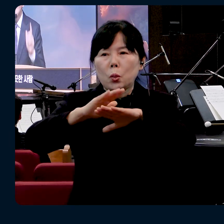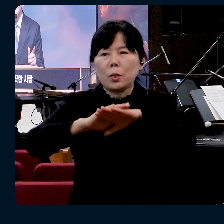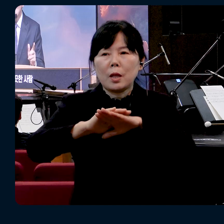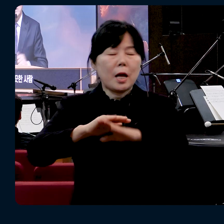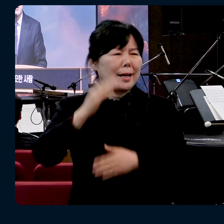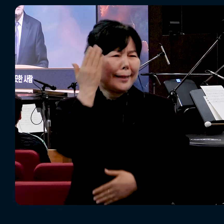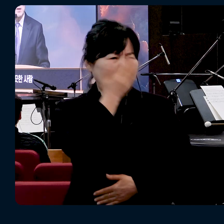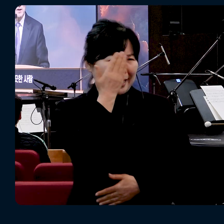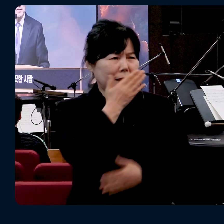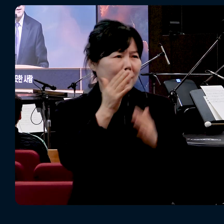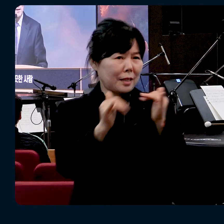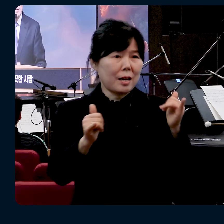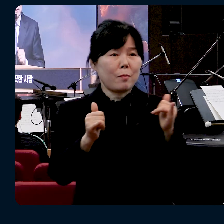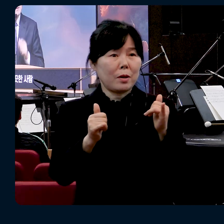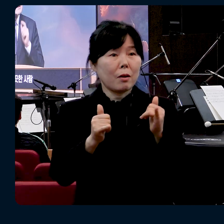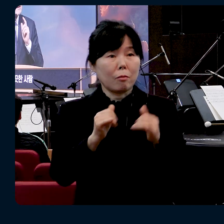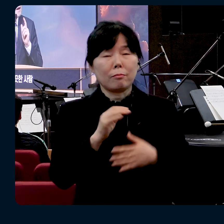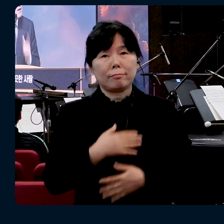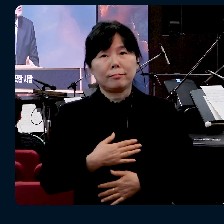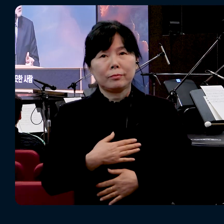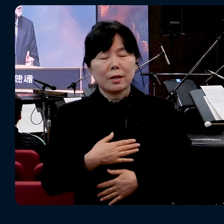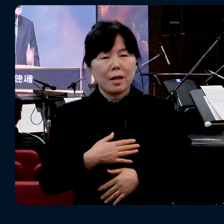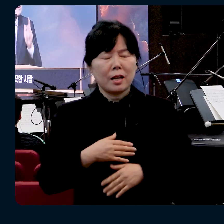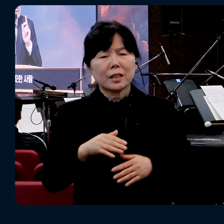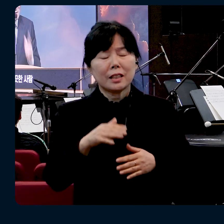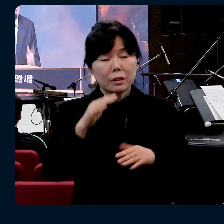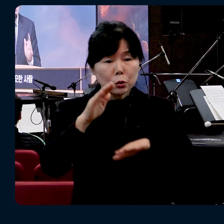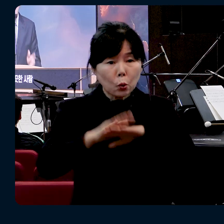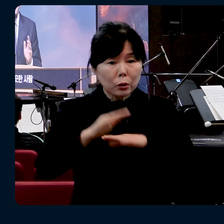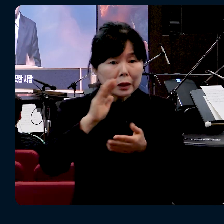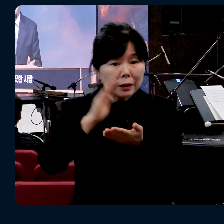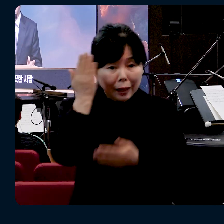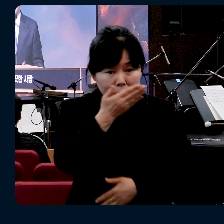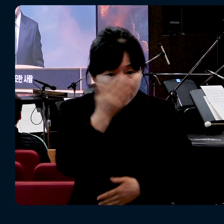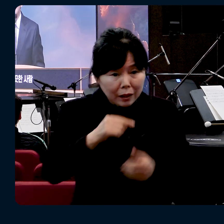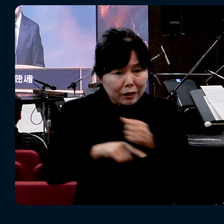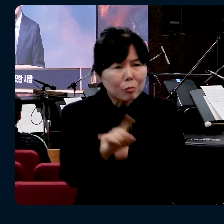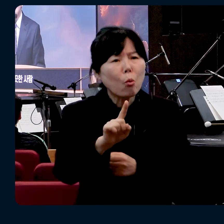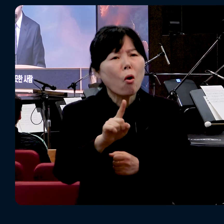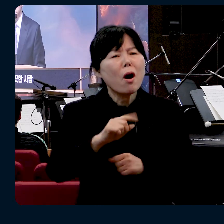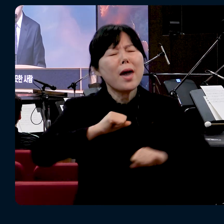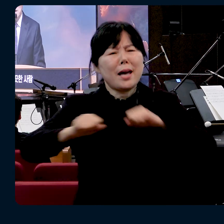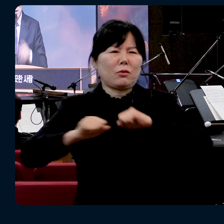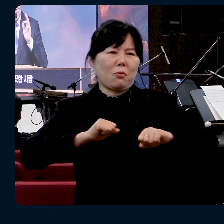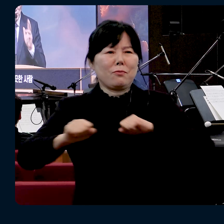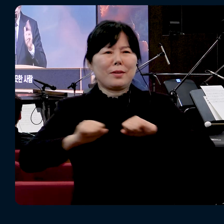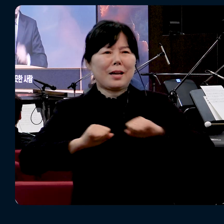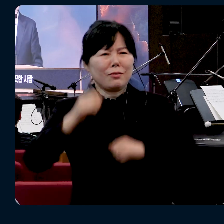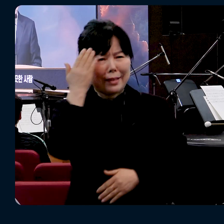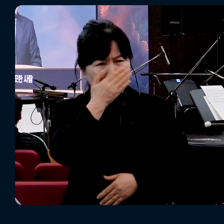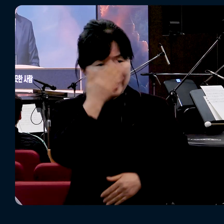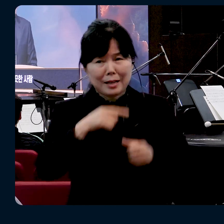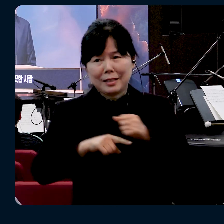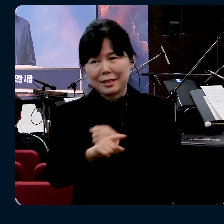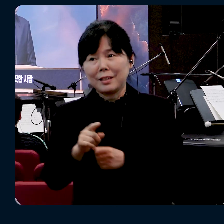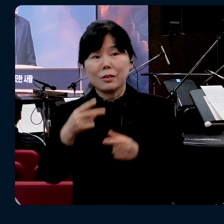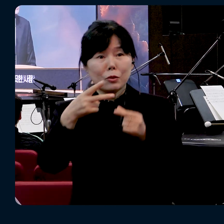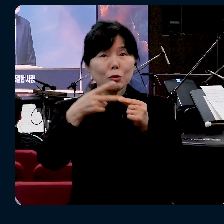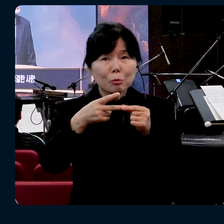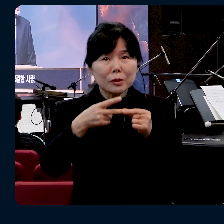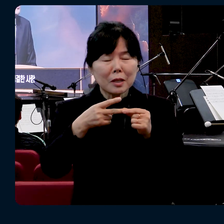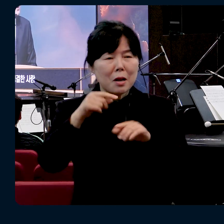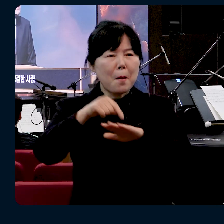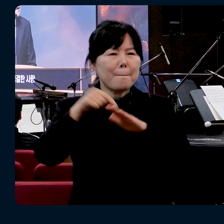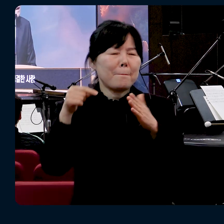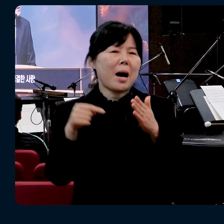사람을 살펴봤습니다. 즉, 그 행동이 깨끗해야 한다 하는 뜻이죠. 그리고 두 번째로